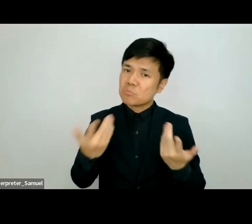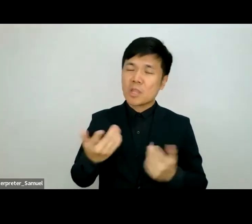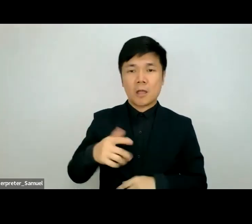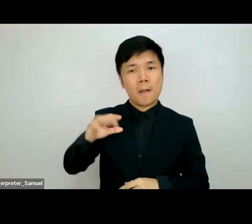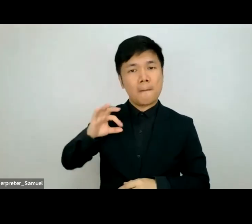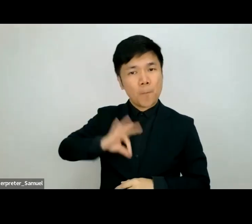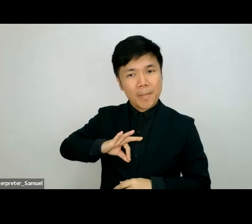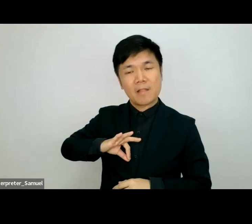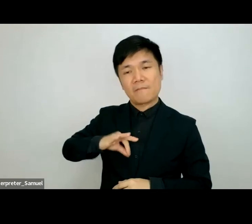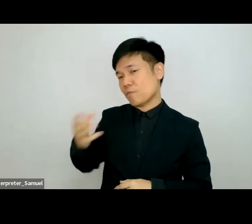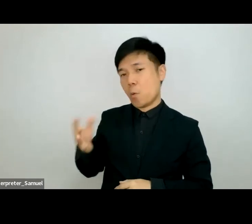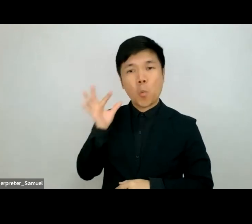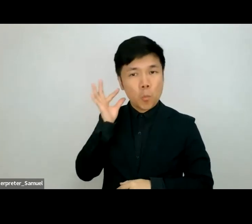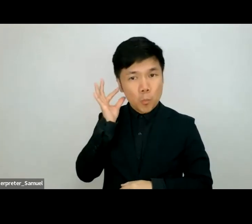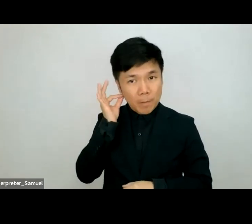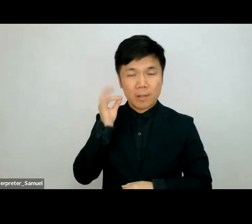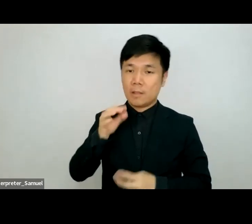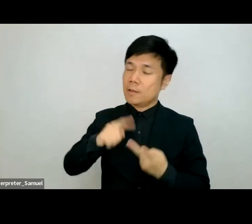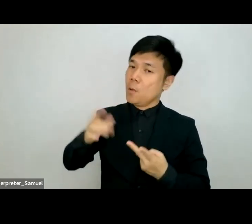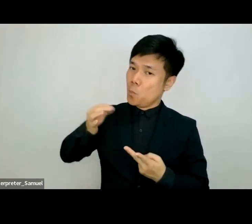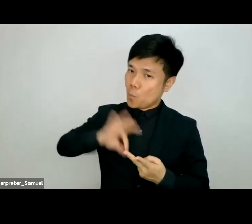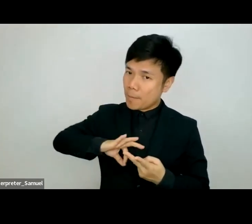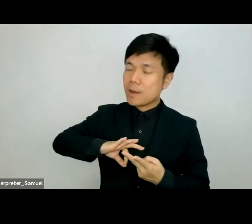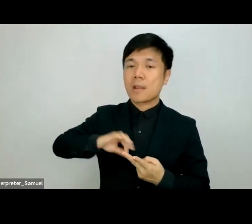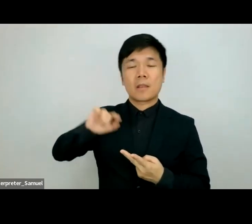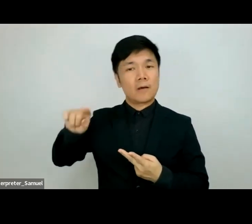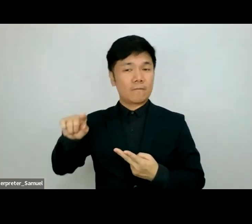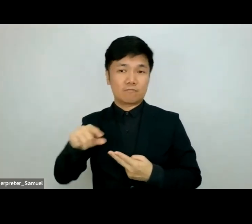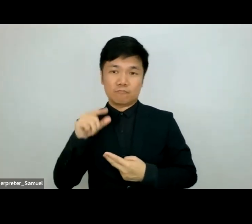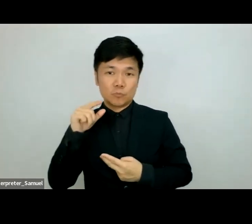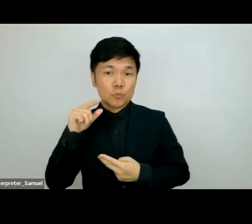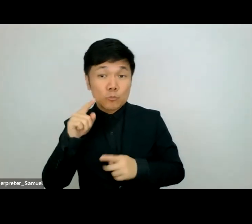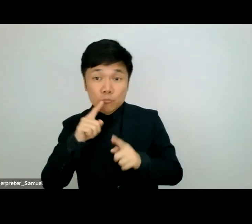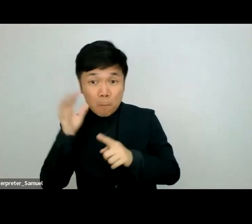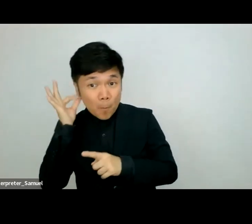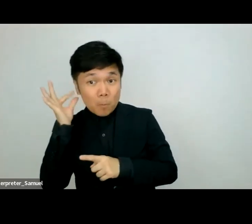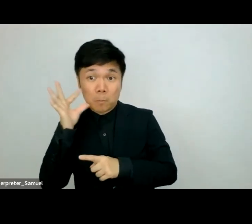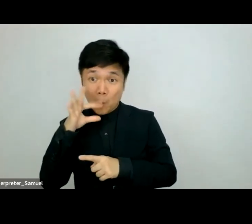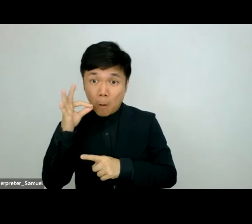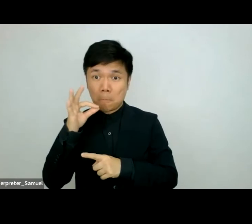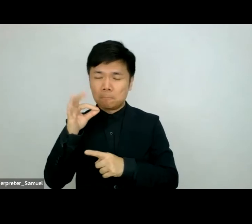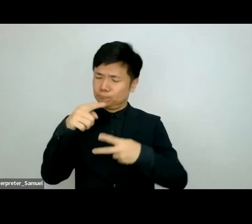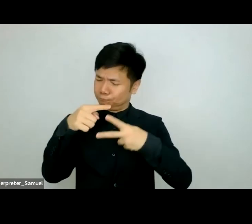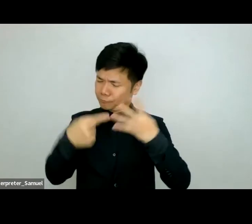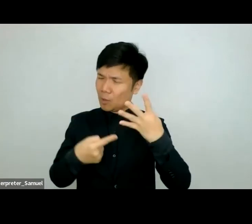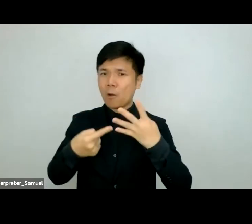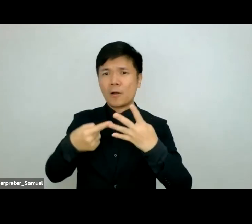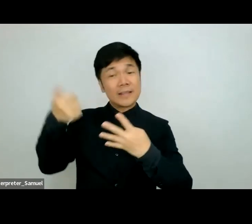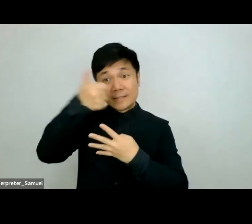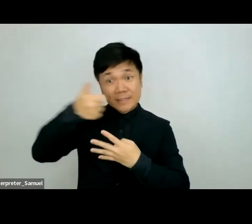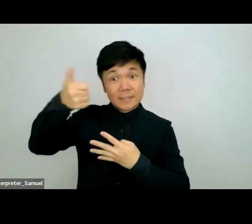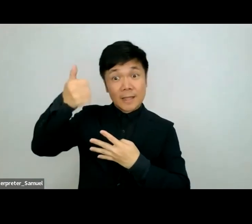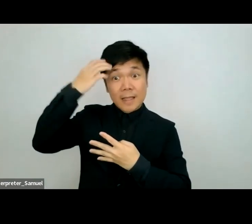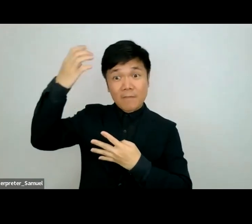le ministère du genre et des affaires des femmes peuvent devenir un partenaire actif. Voilà